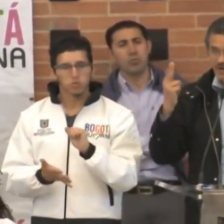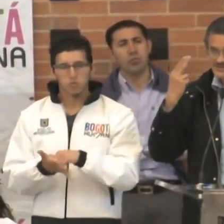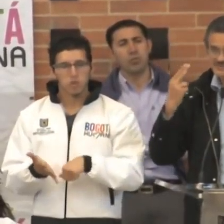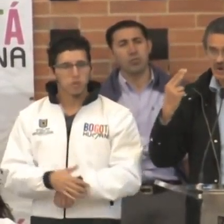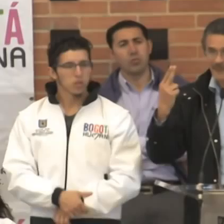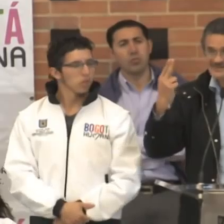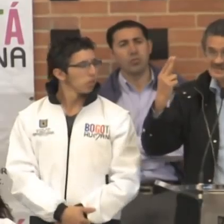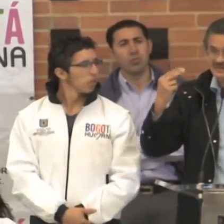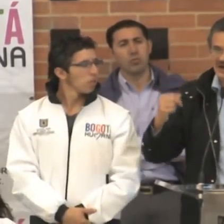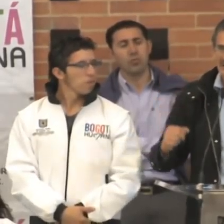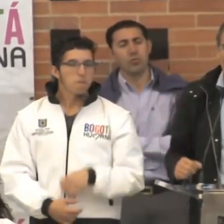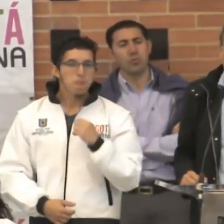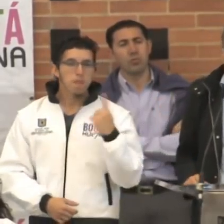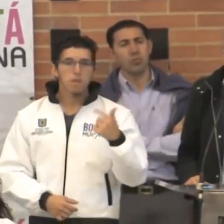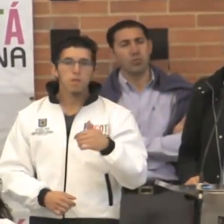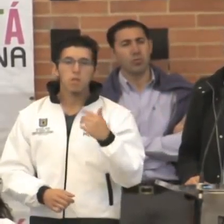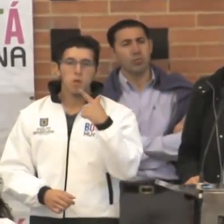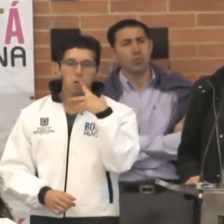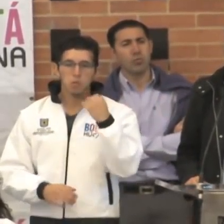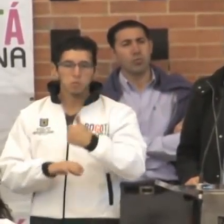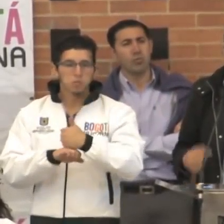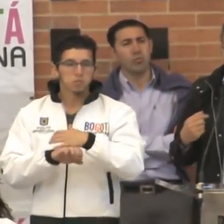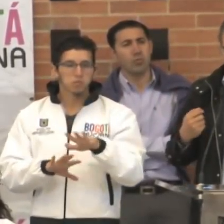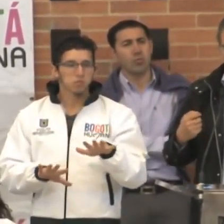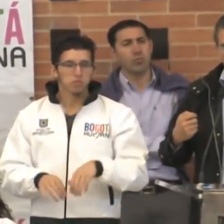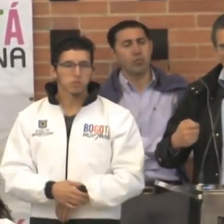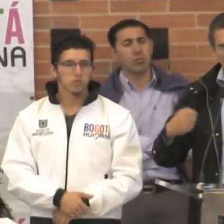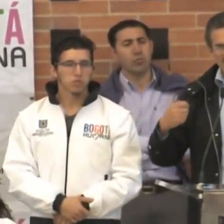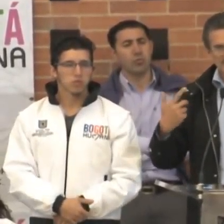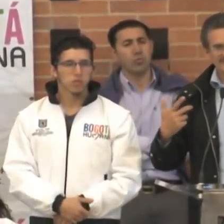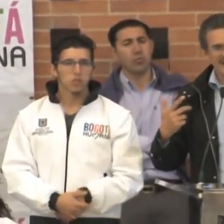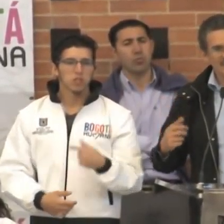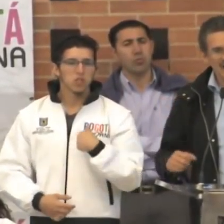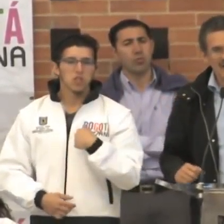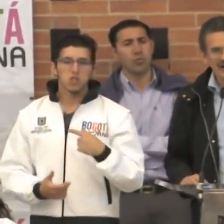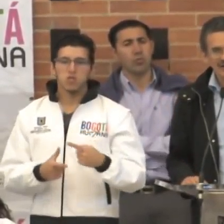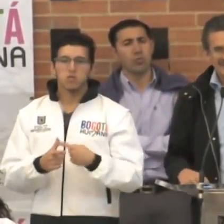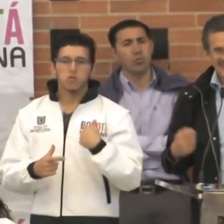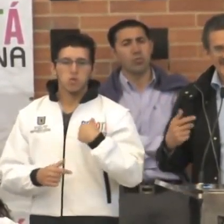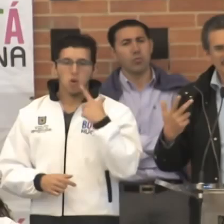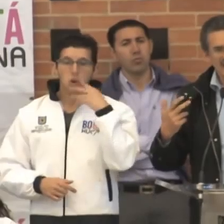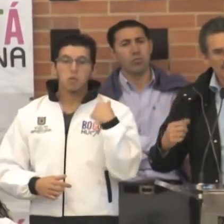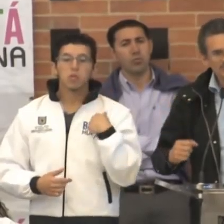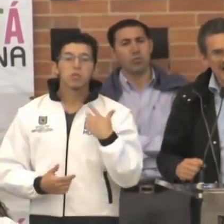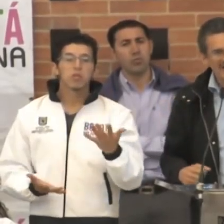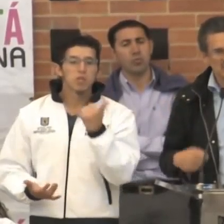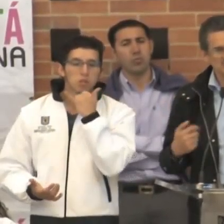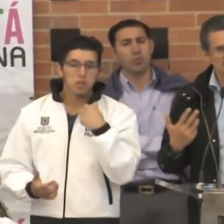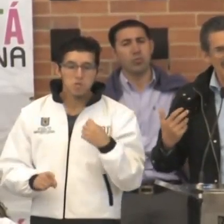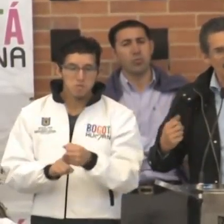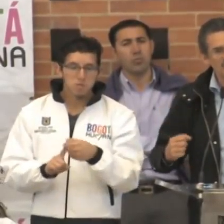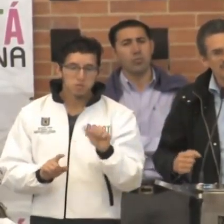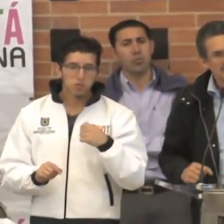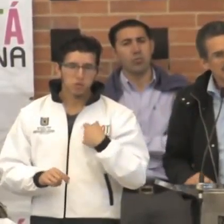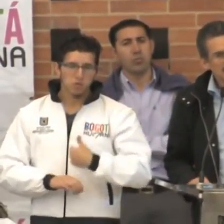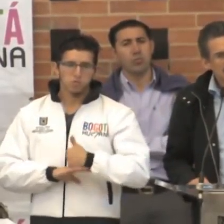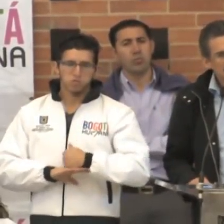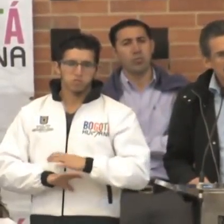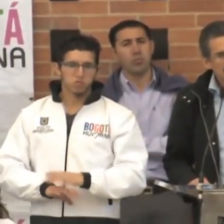Y esa concepción machista de que yo me hago respetar a la brava, nadie me la monta, yo soy